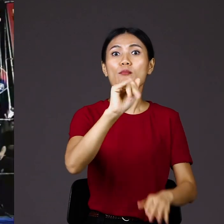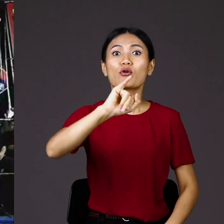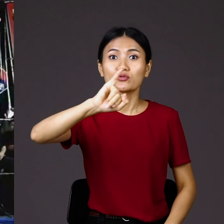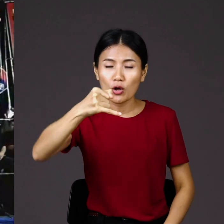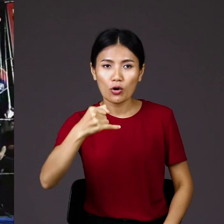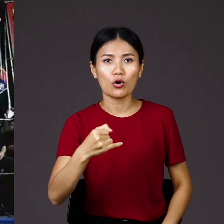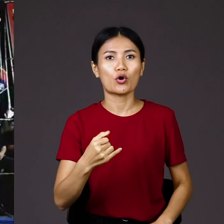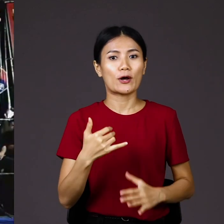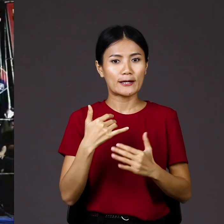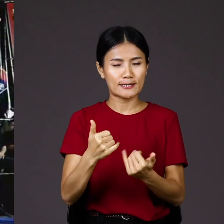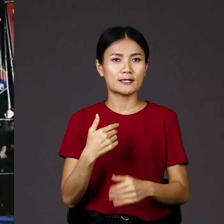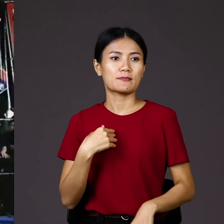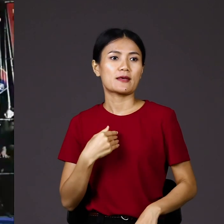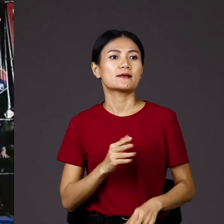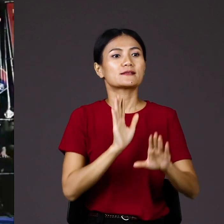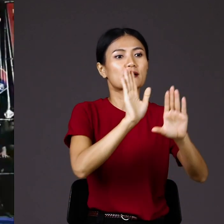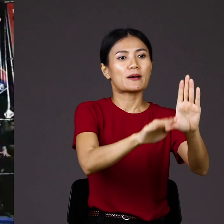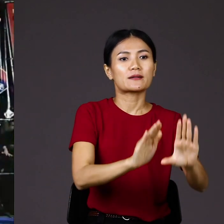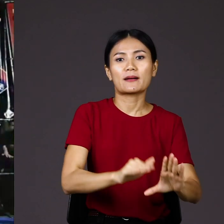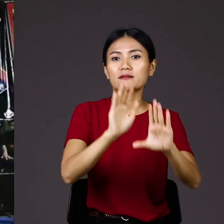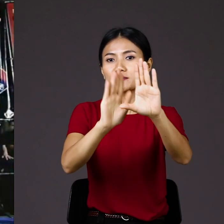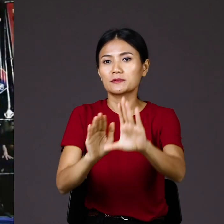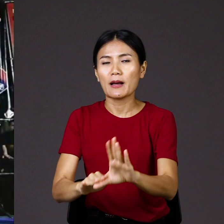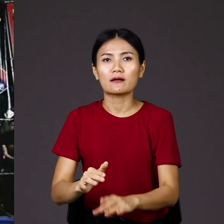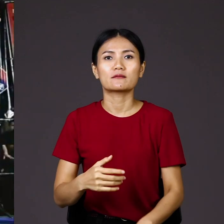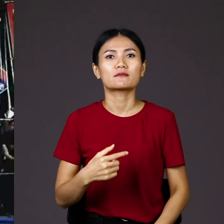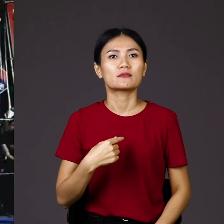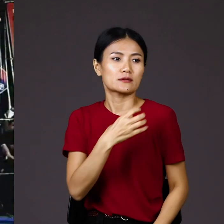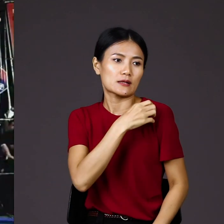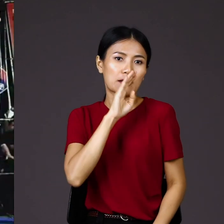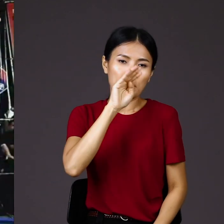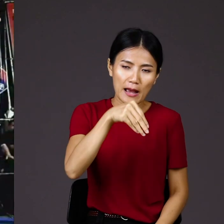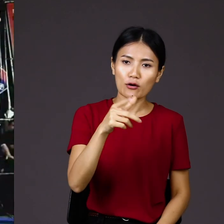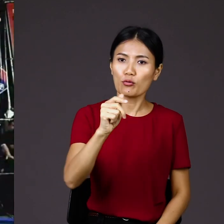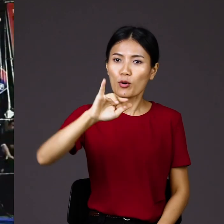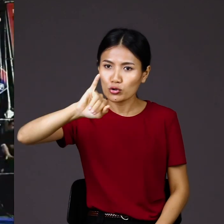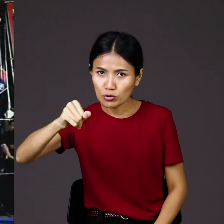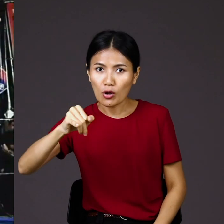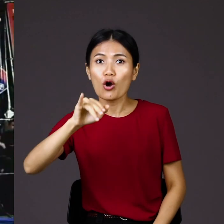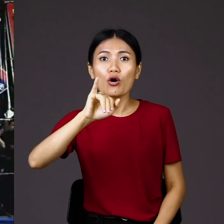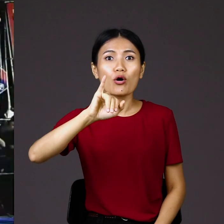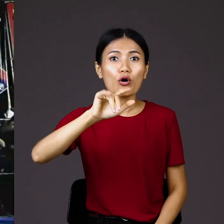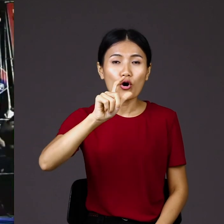การเมืองท้องถิ่นตั้งแต่อบจ.เทศบาลและอบต.